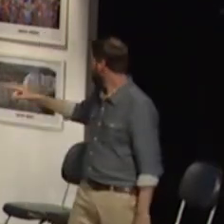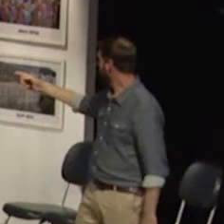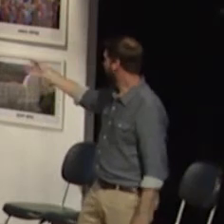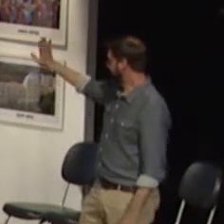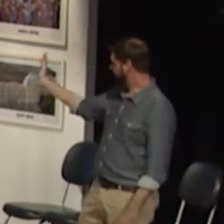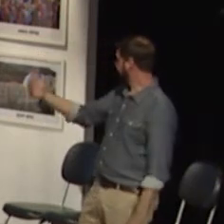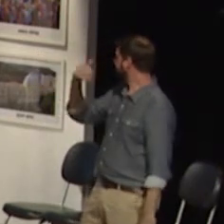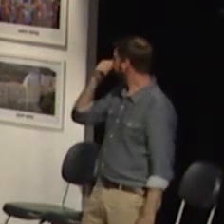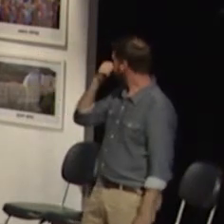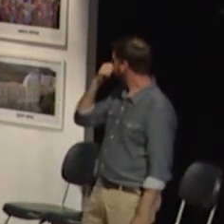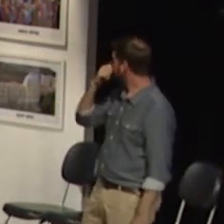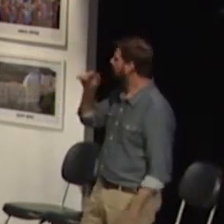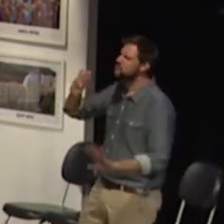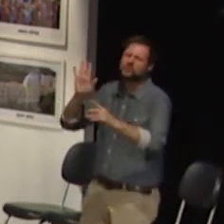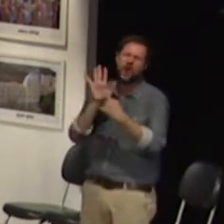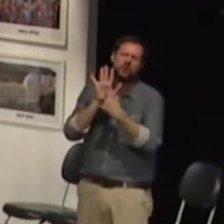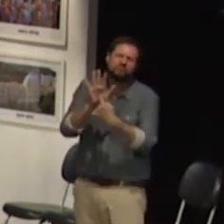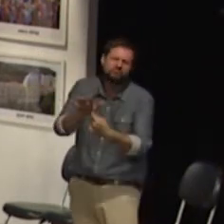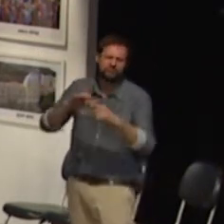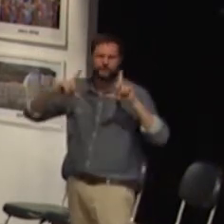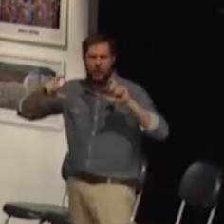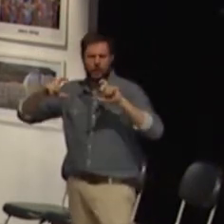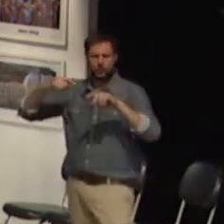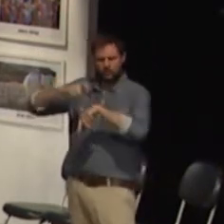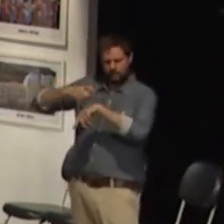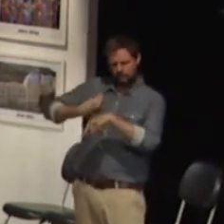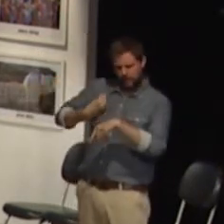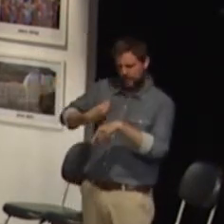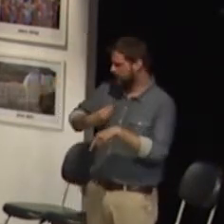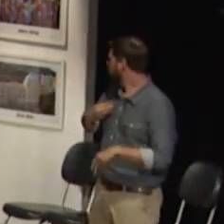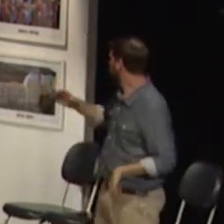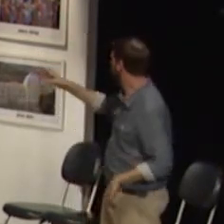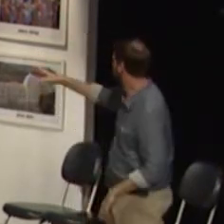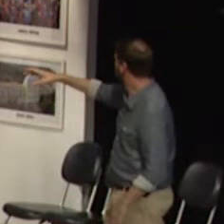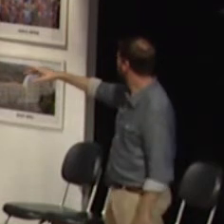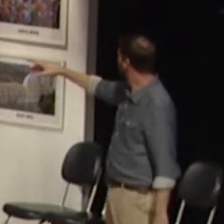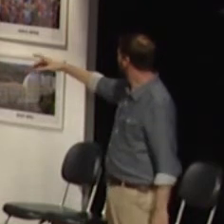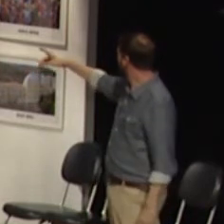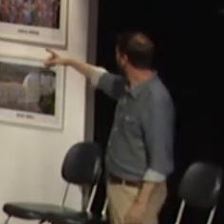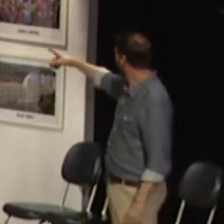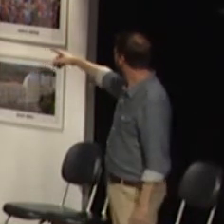uma igualdade. Só vou estar mostrando essa foto da participação numa reunião do